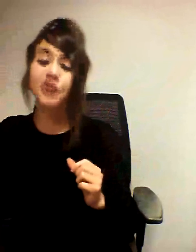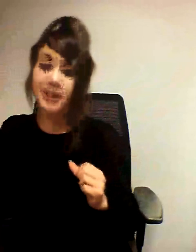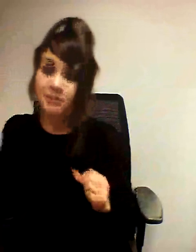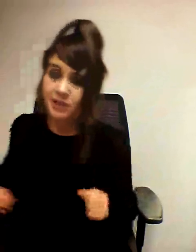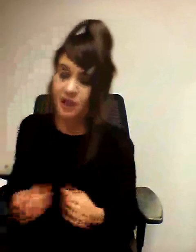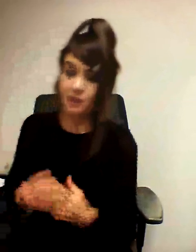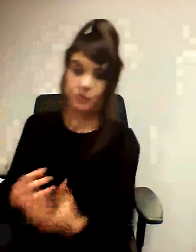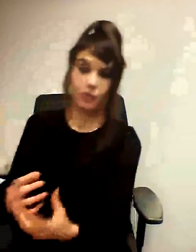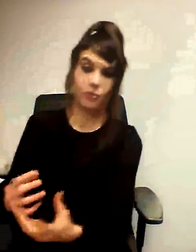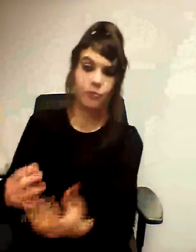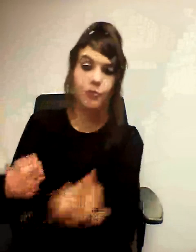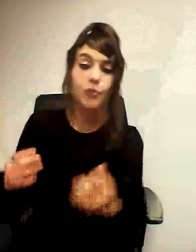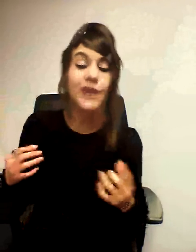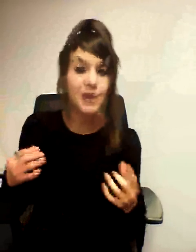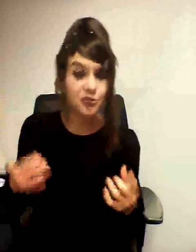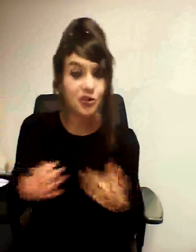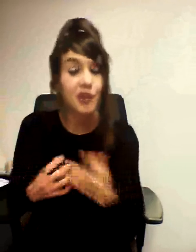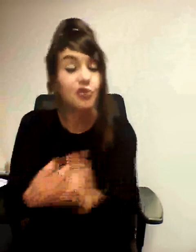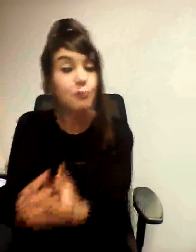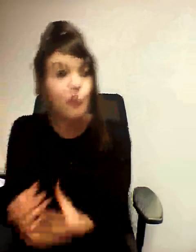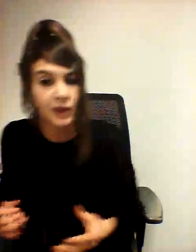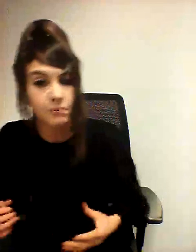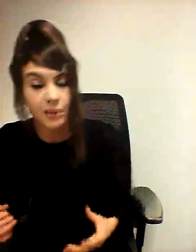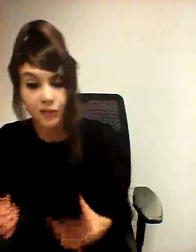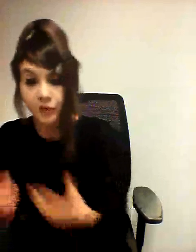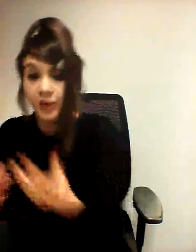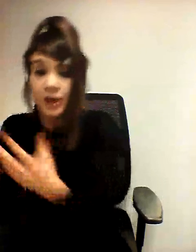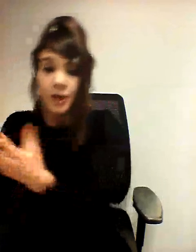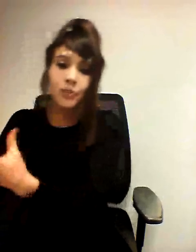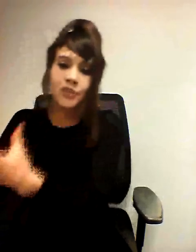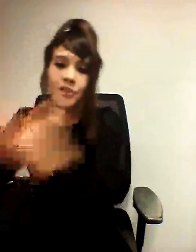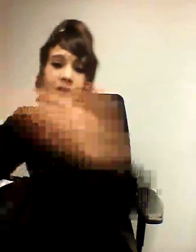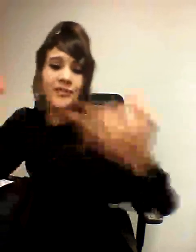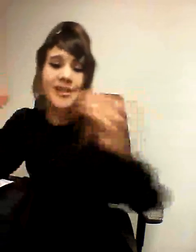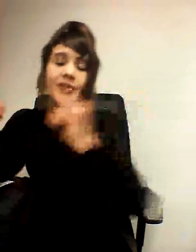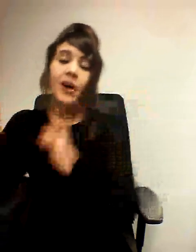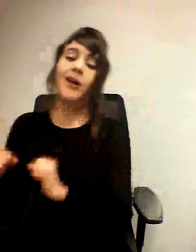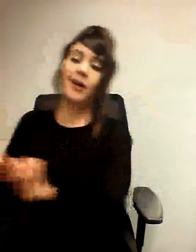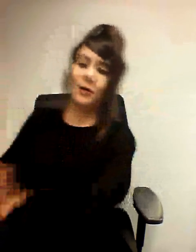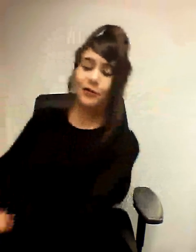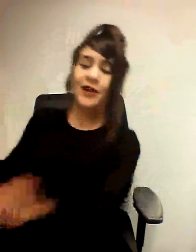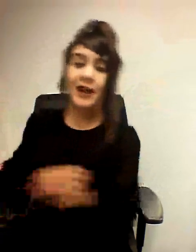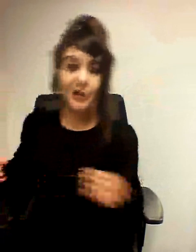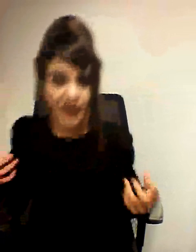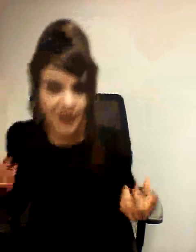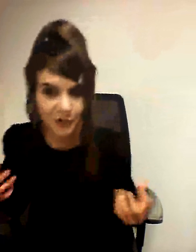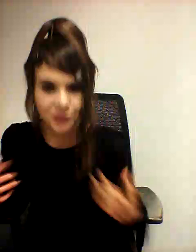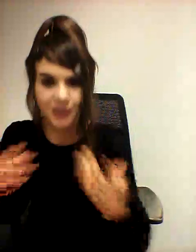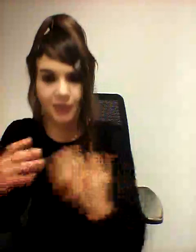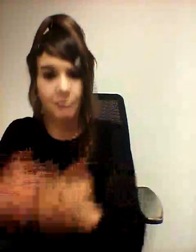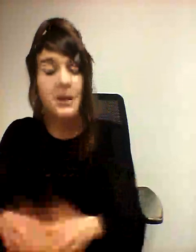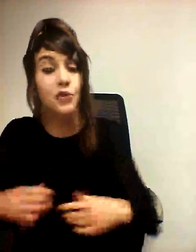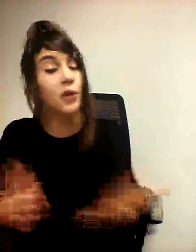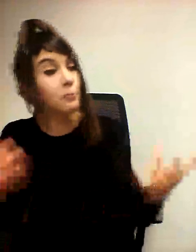essentiële mineralen, bezit onvoldoende essentiële spoorelementen, bezit niet alle 9 essentiële aminozuren,